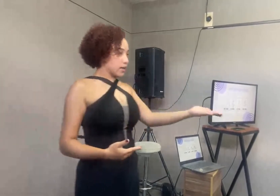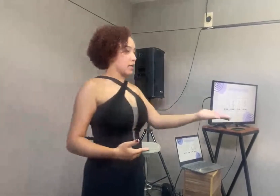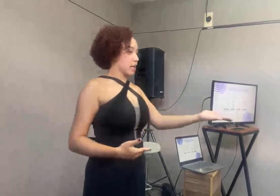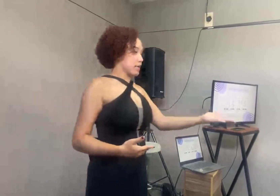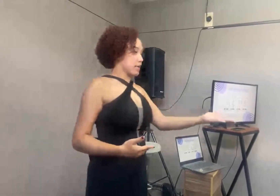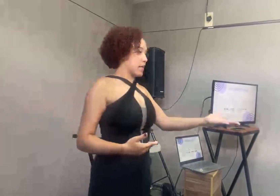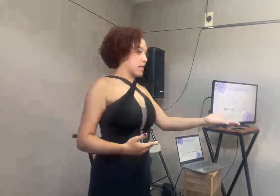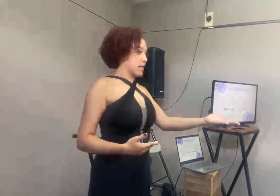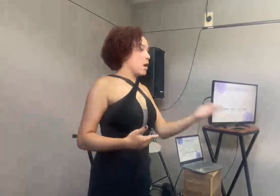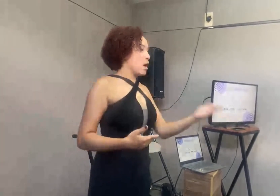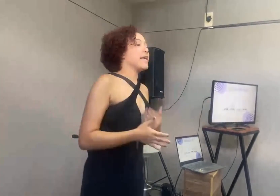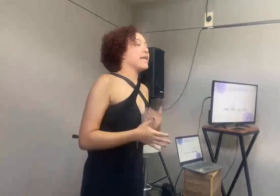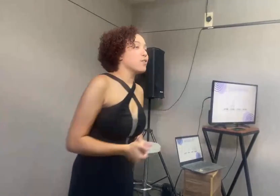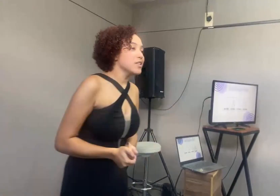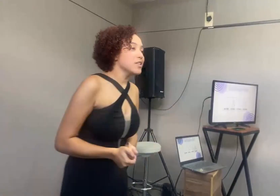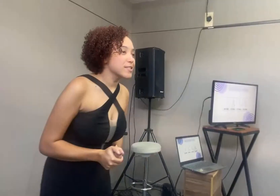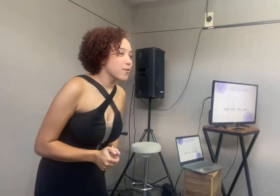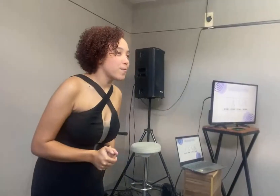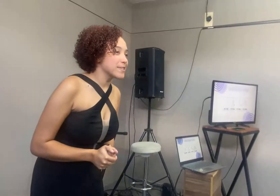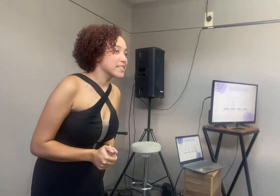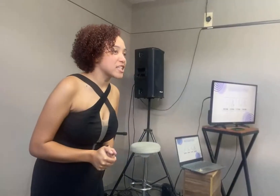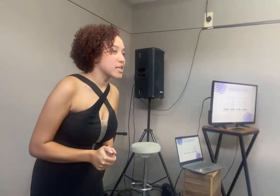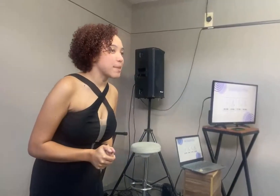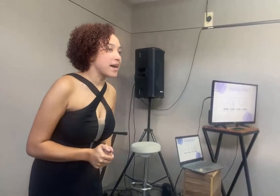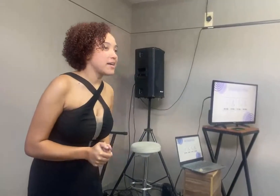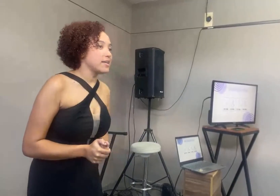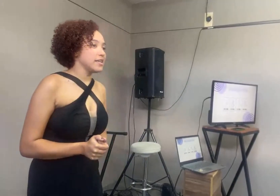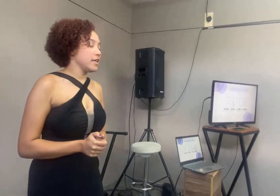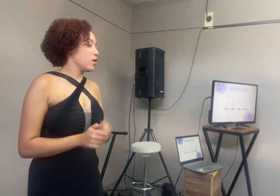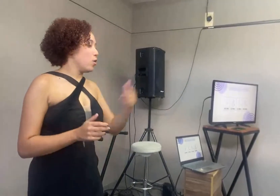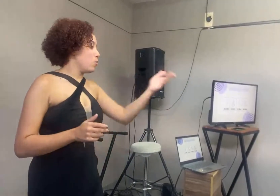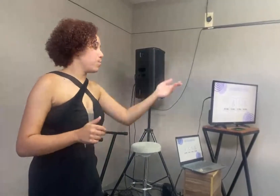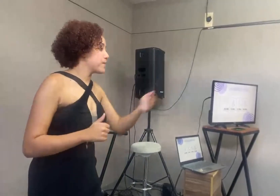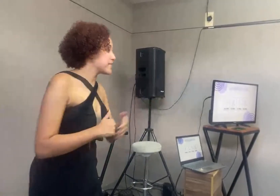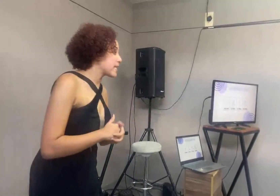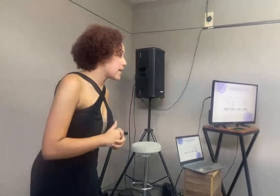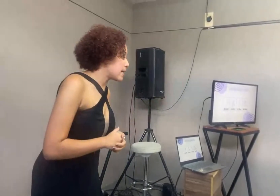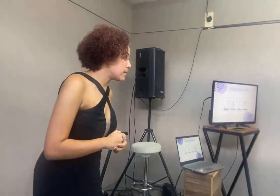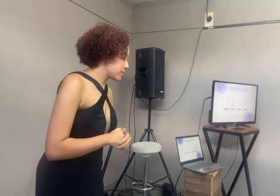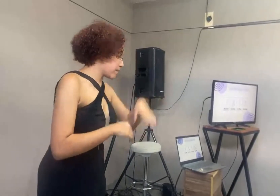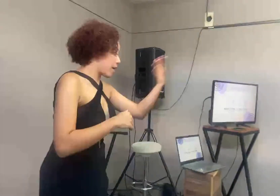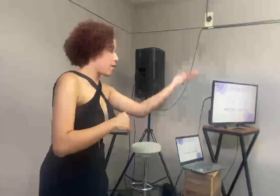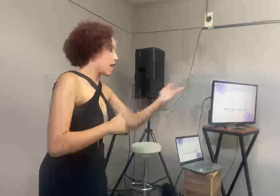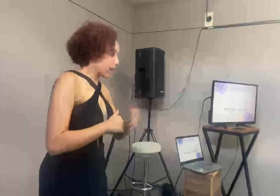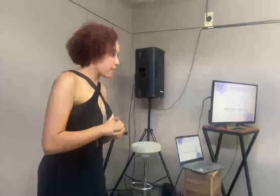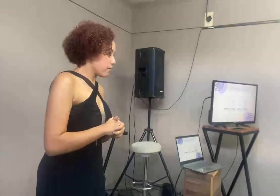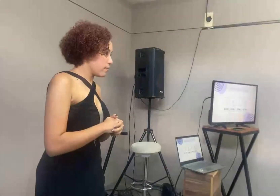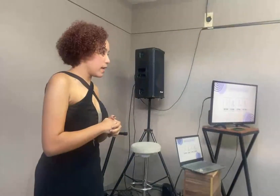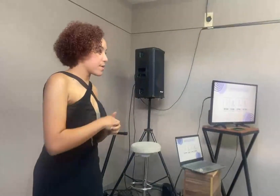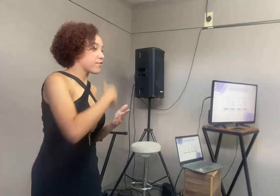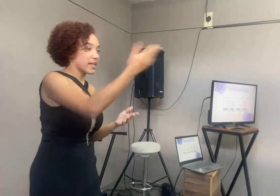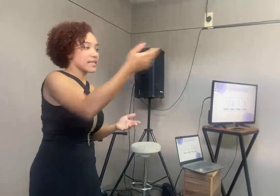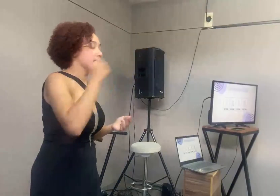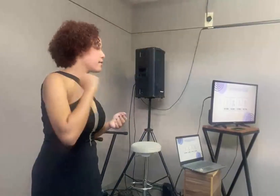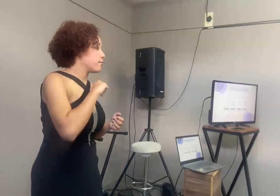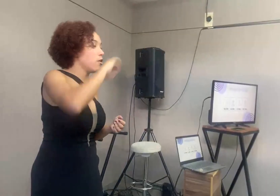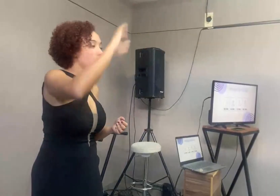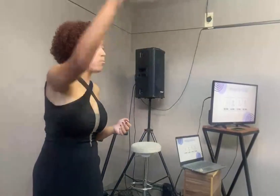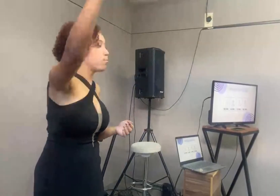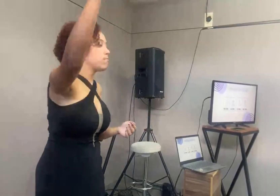Ana, certo? Aí toda vez que eu vou precisar chamar a Ana, ou precisar chamar alguém, né, para falar assim,